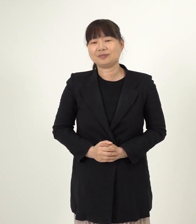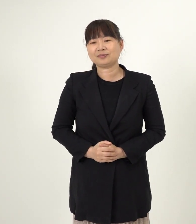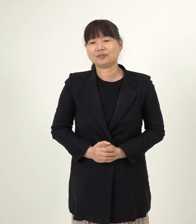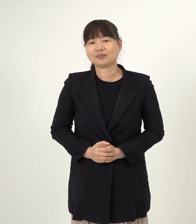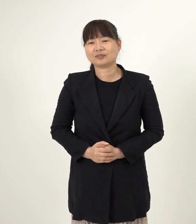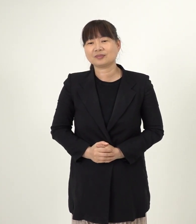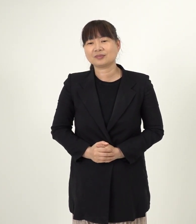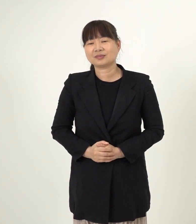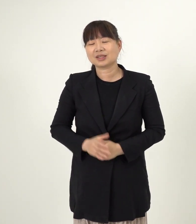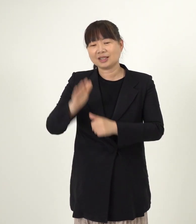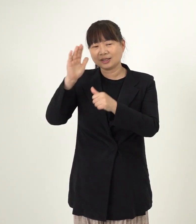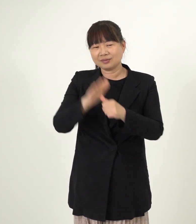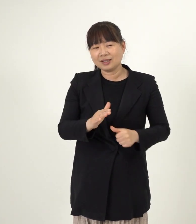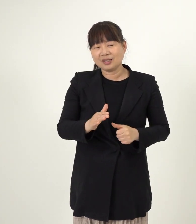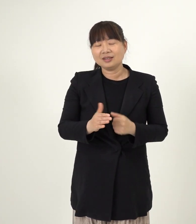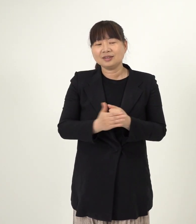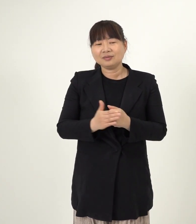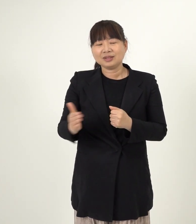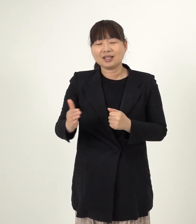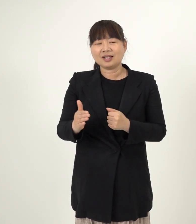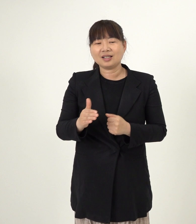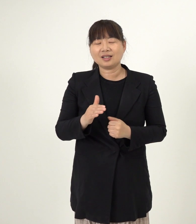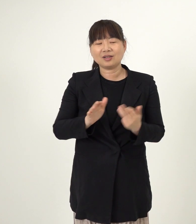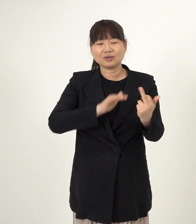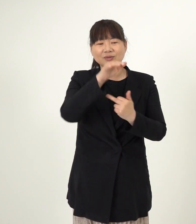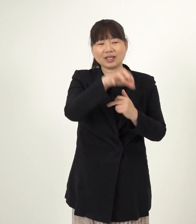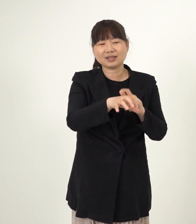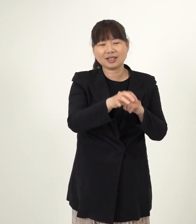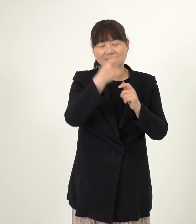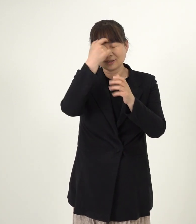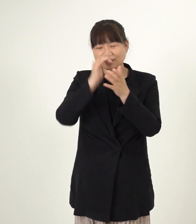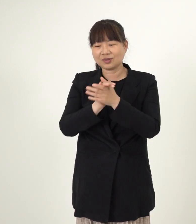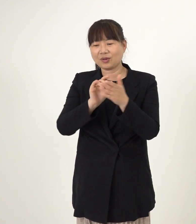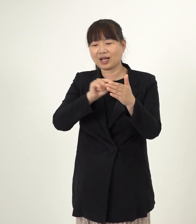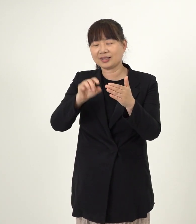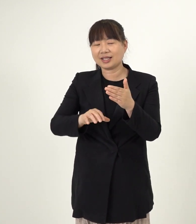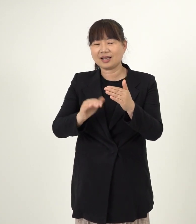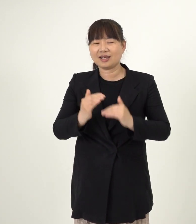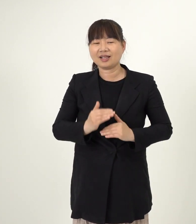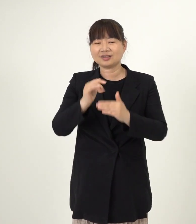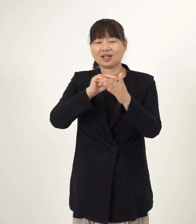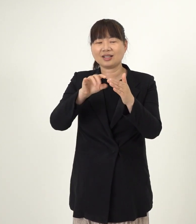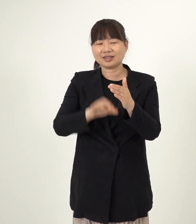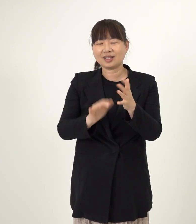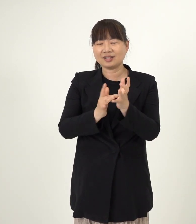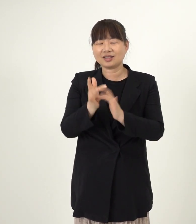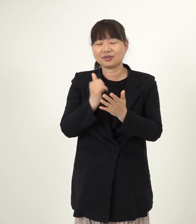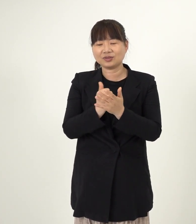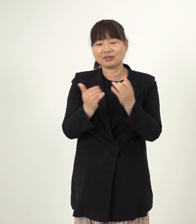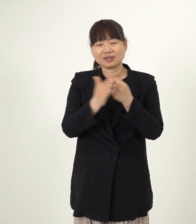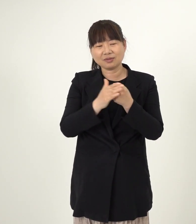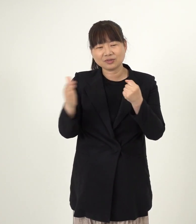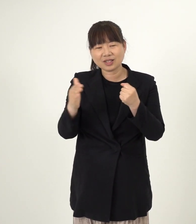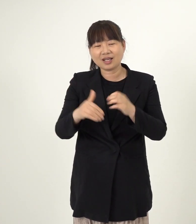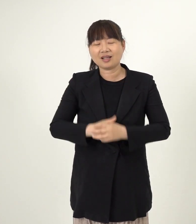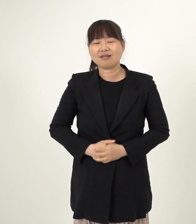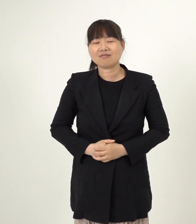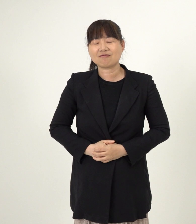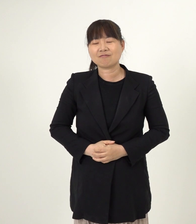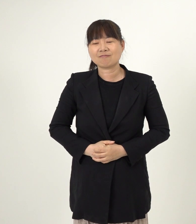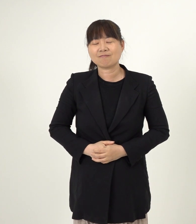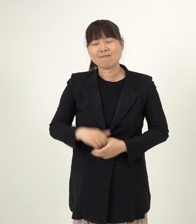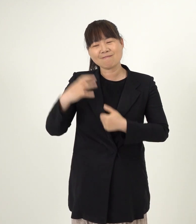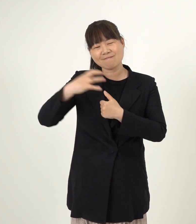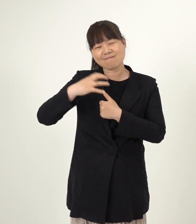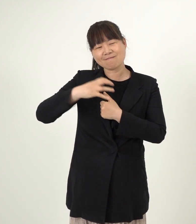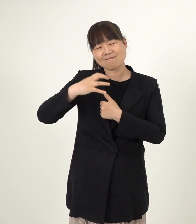이미 이 실패는 겟세마네 동산에서 기도 속에, 그 과정 속에 예수님에 의해서